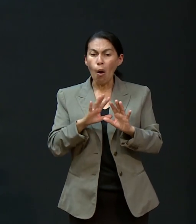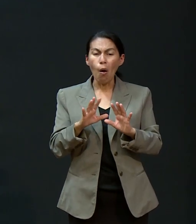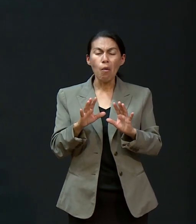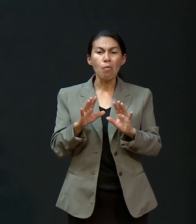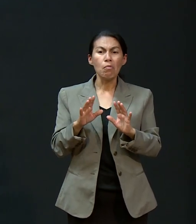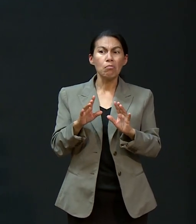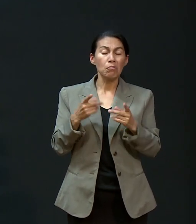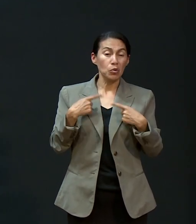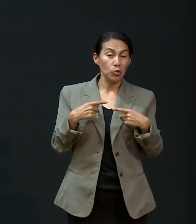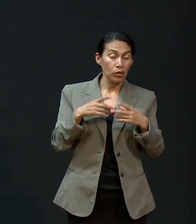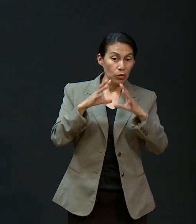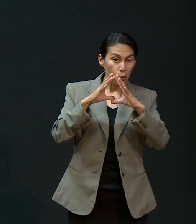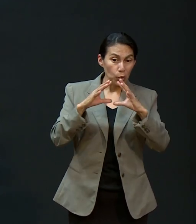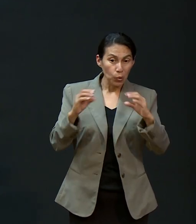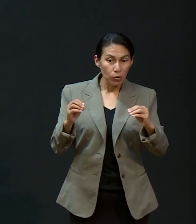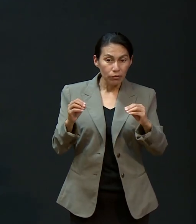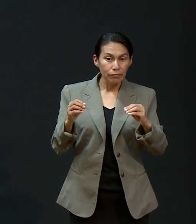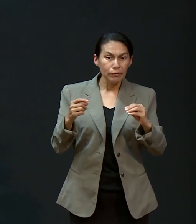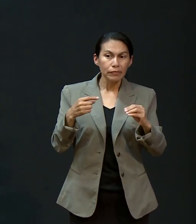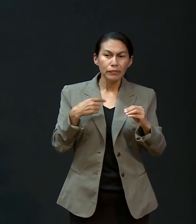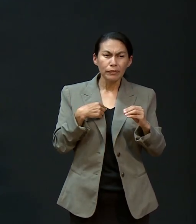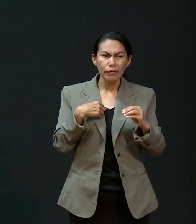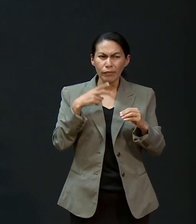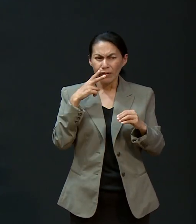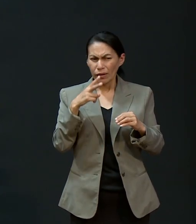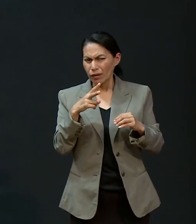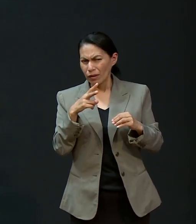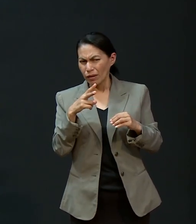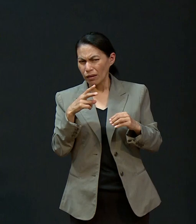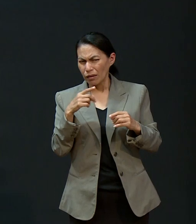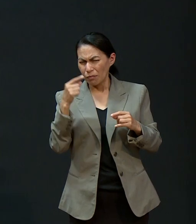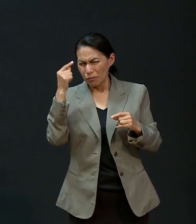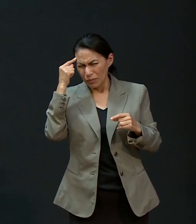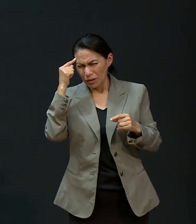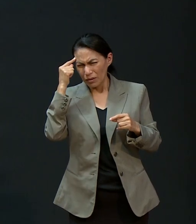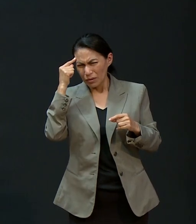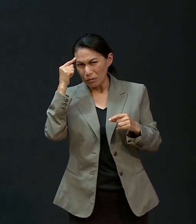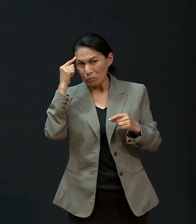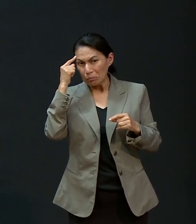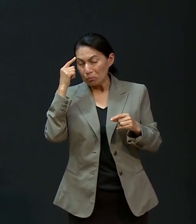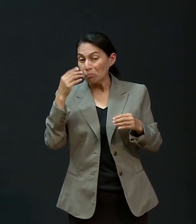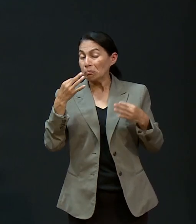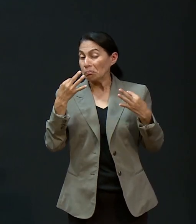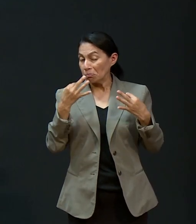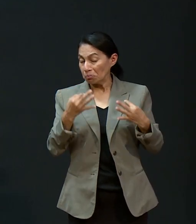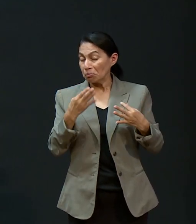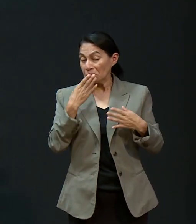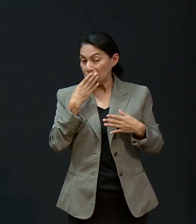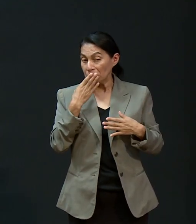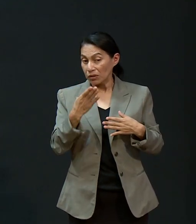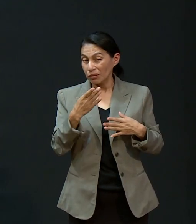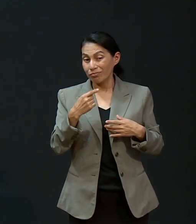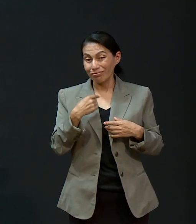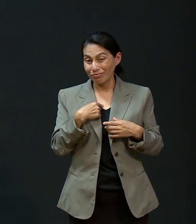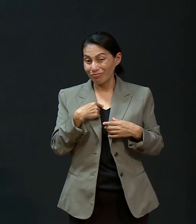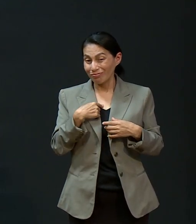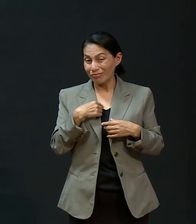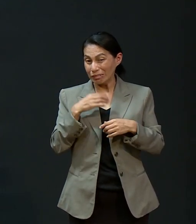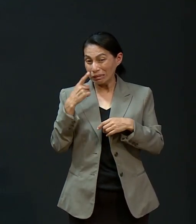percance. Mi mente dice, qué bueno, qué bueno que él tuvo esa experiencia,